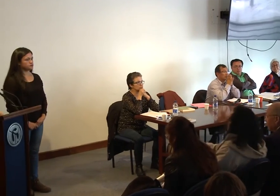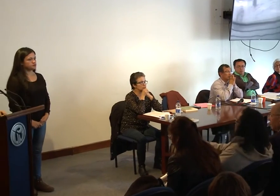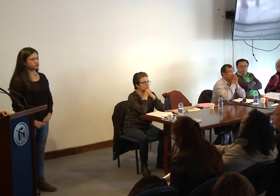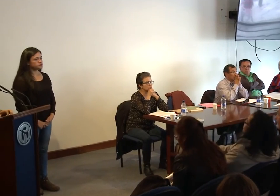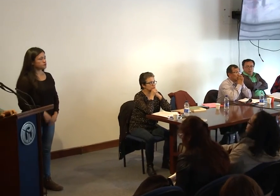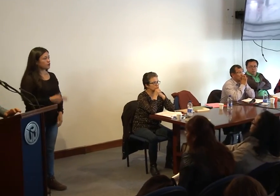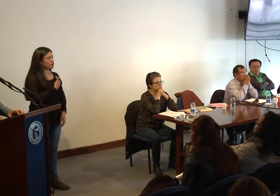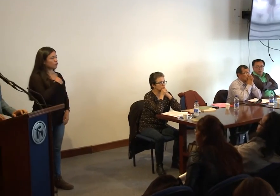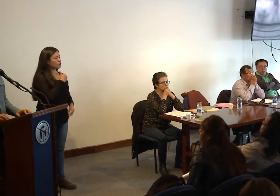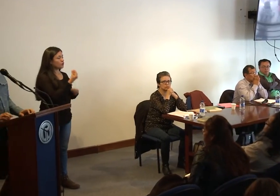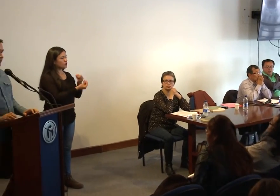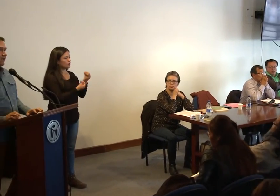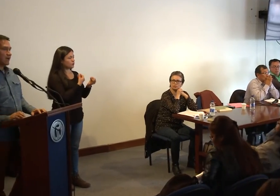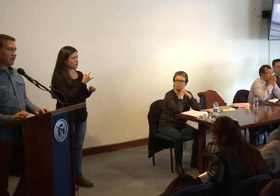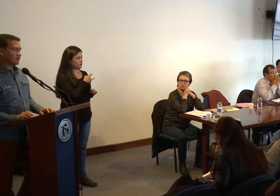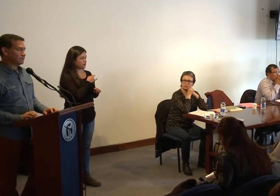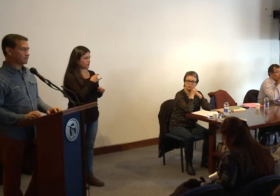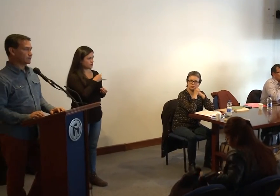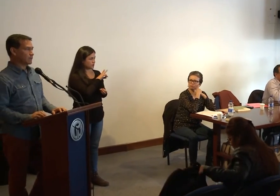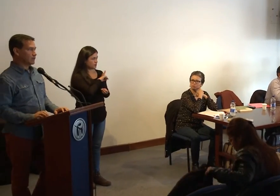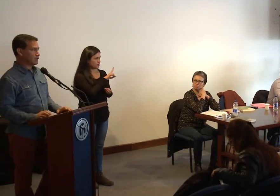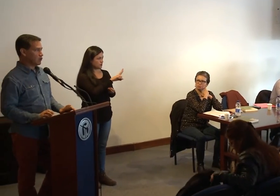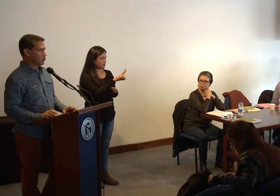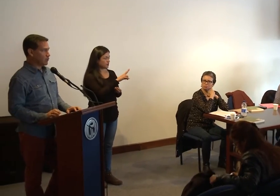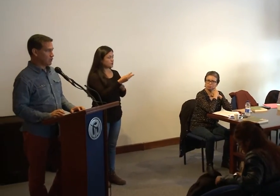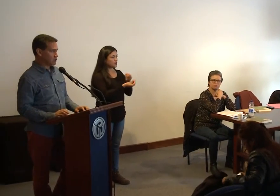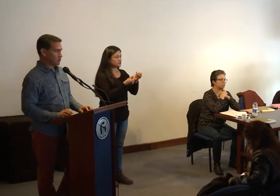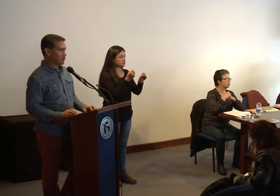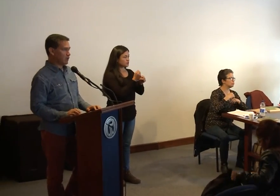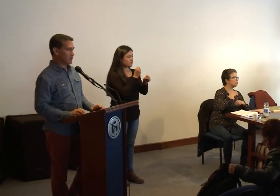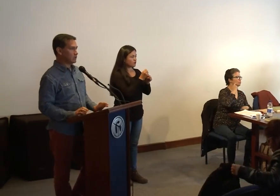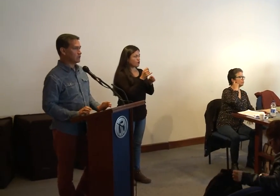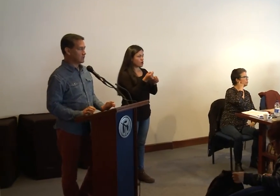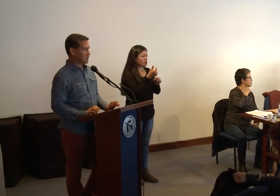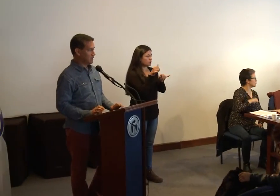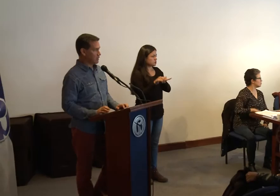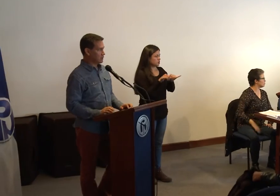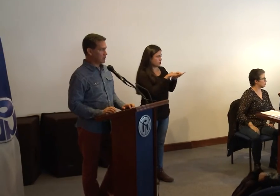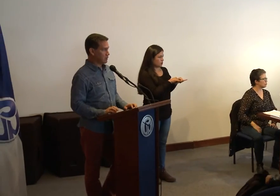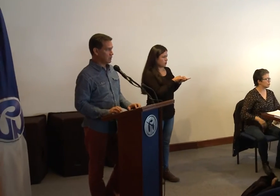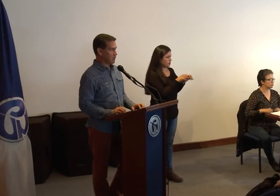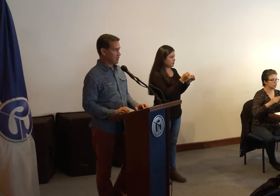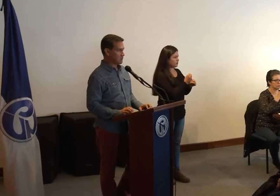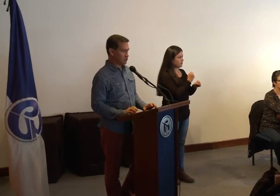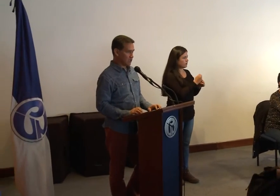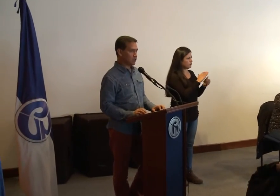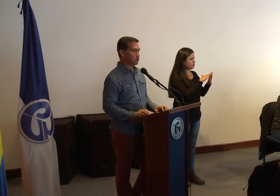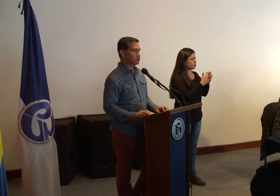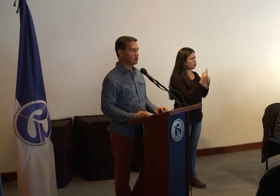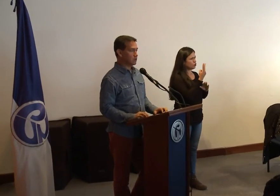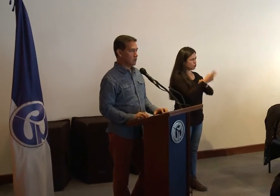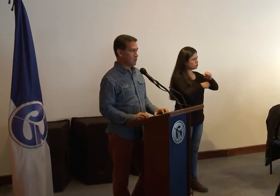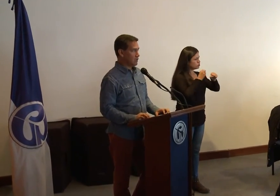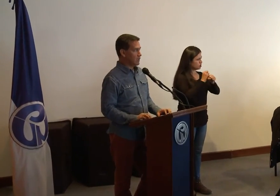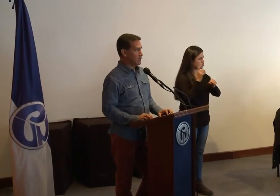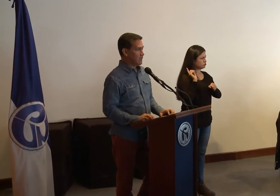del Valle venimos haciendo un ejercicio similar desde el Grupo de Educación Popular desde hace